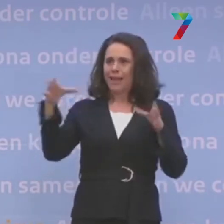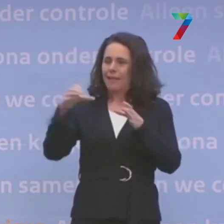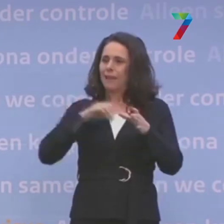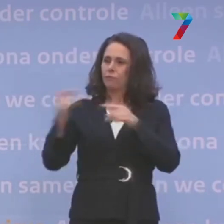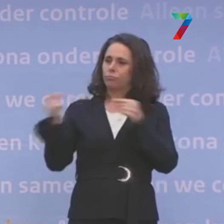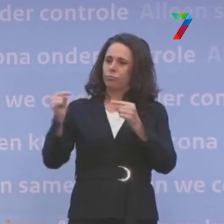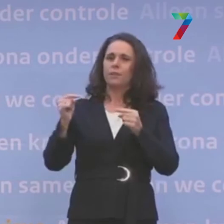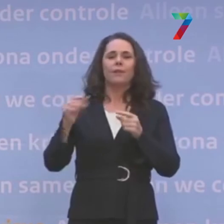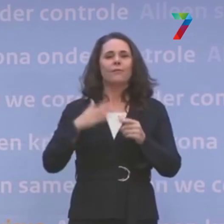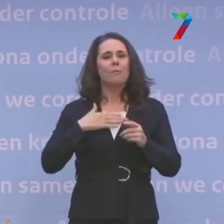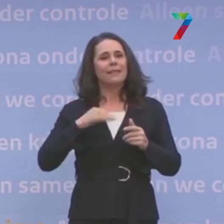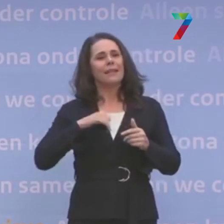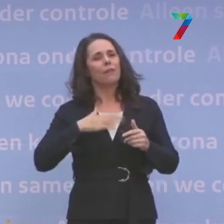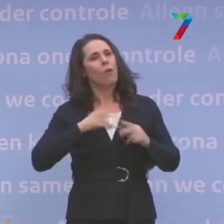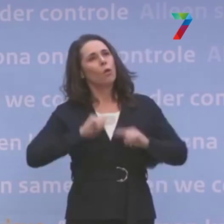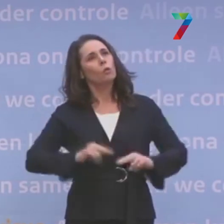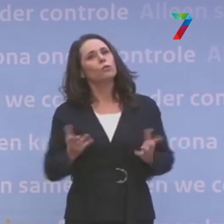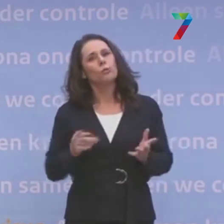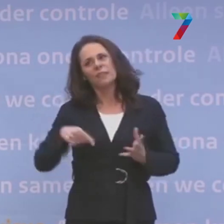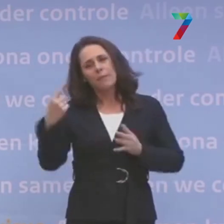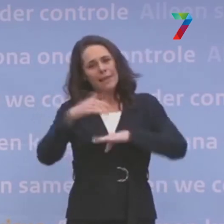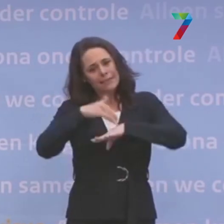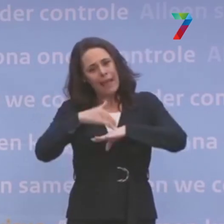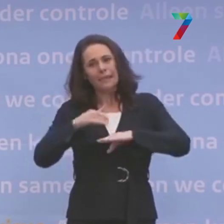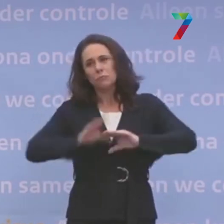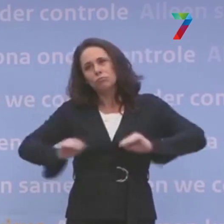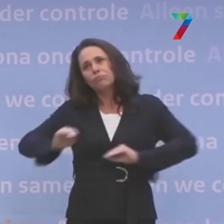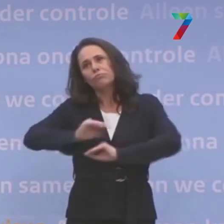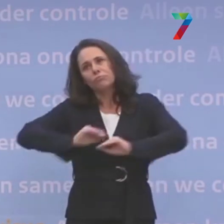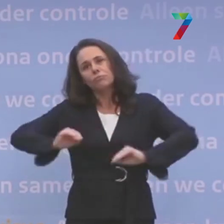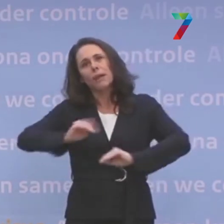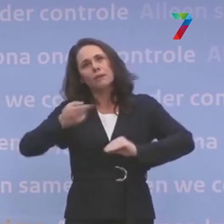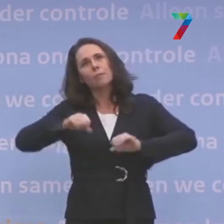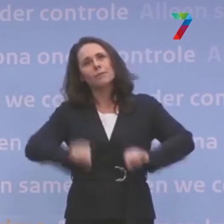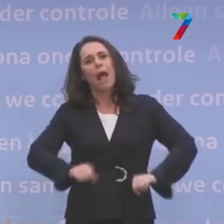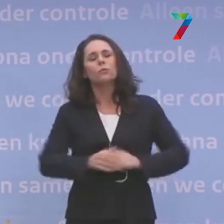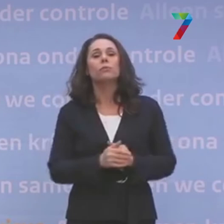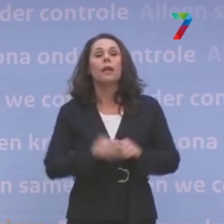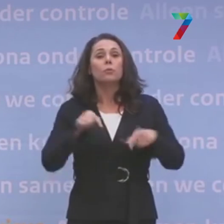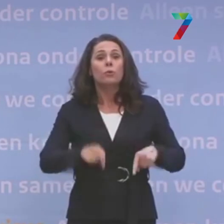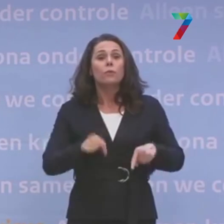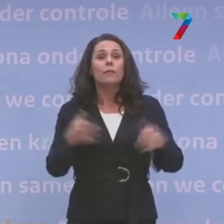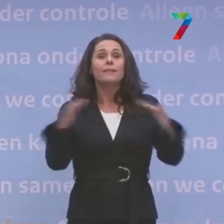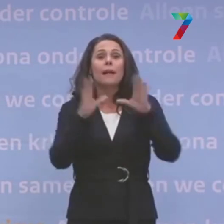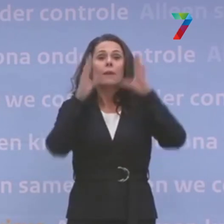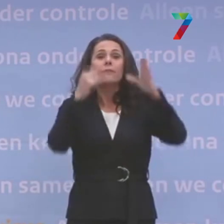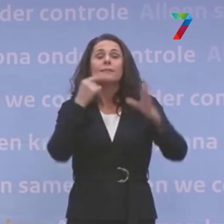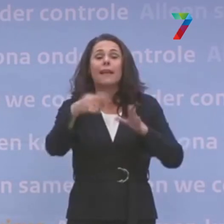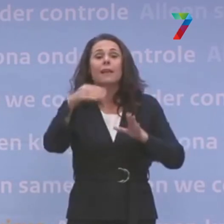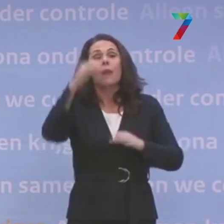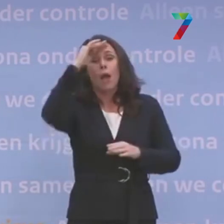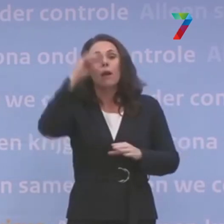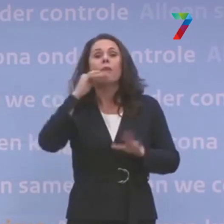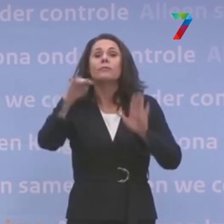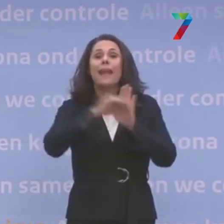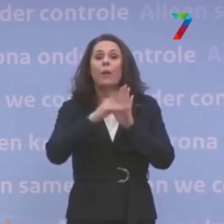gevoel. En dat ze dan iets meer tijd nemen voor zo'n besluit vind ik niet verkeerd. En intussen zeg ik tegen de samenleving, de hoofdregel blijft anderhalve meter